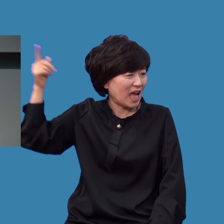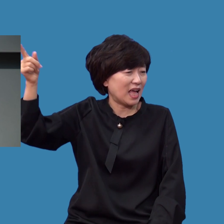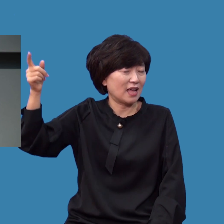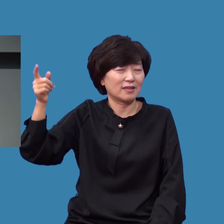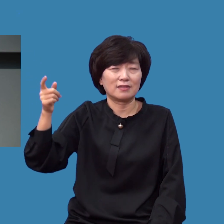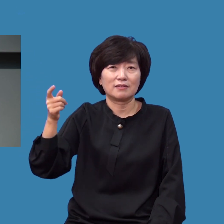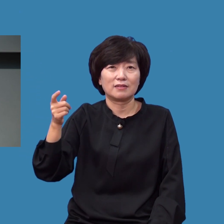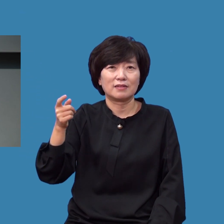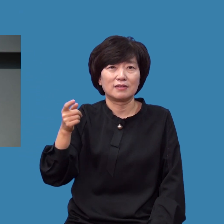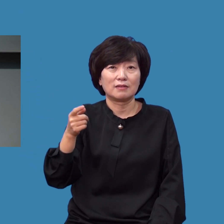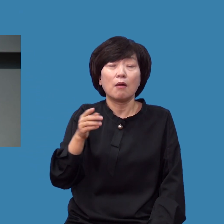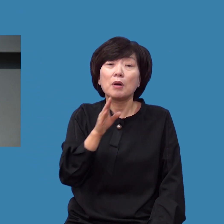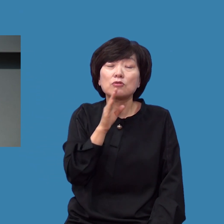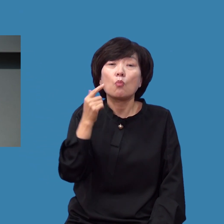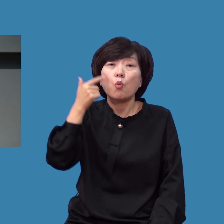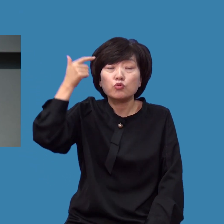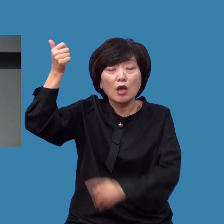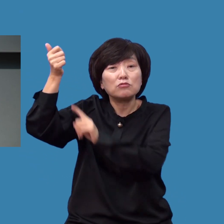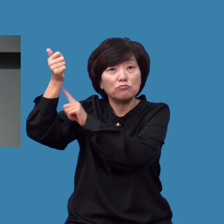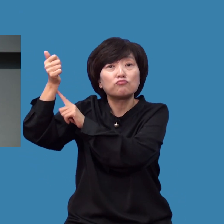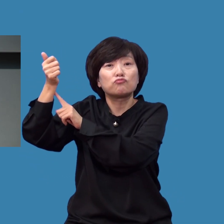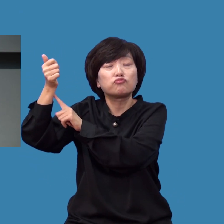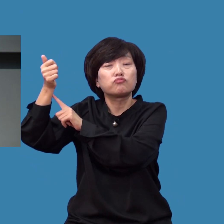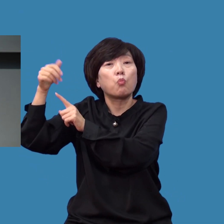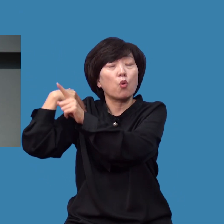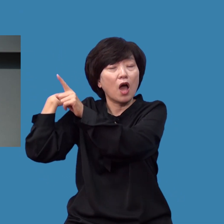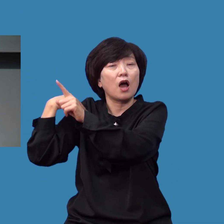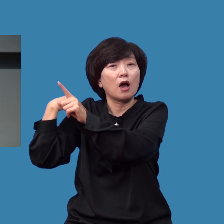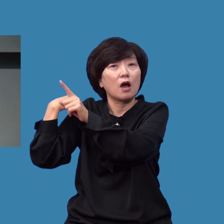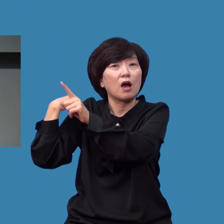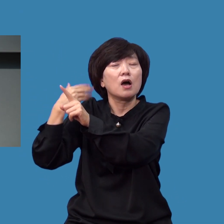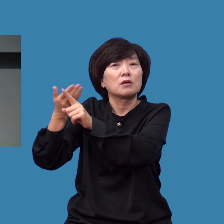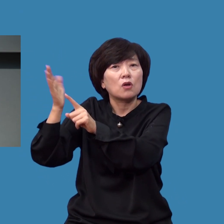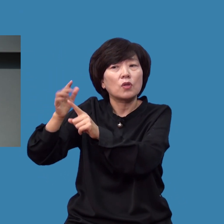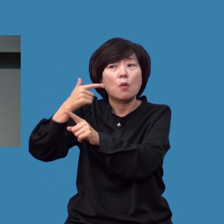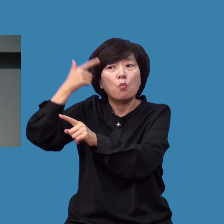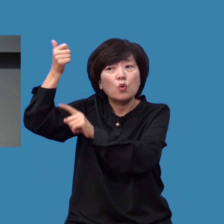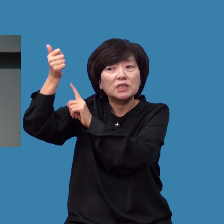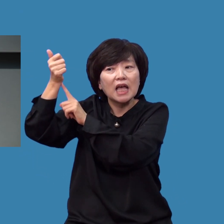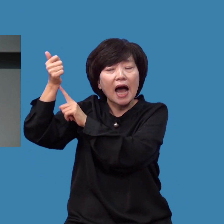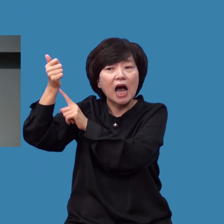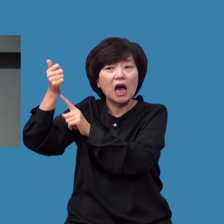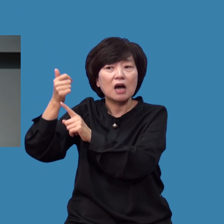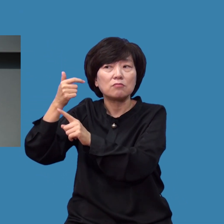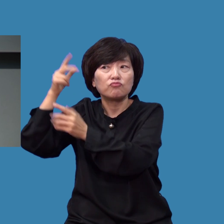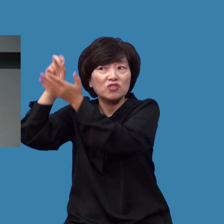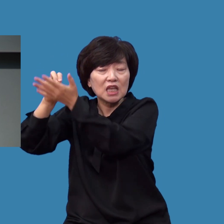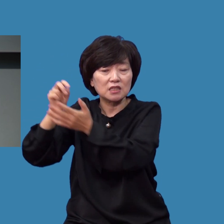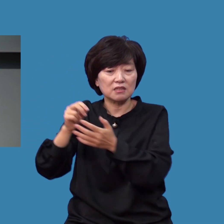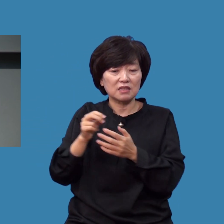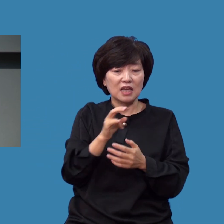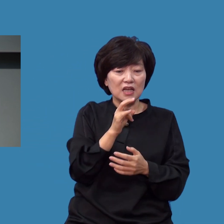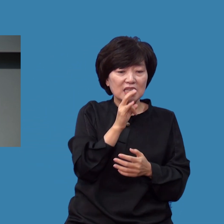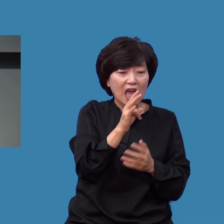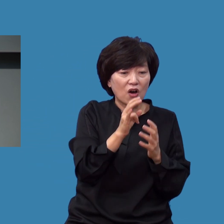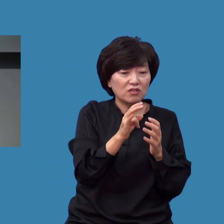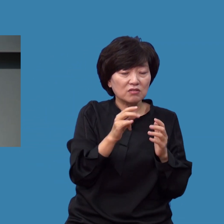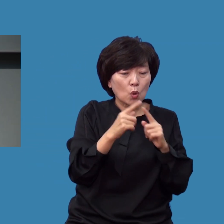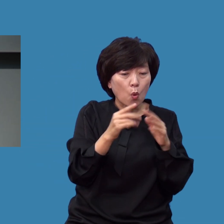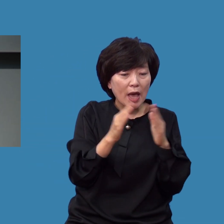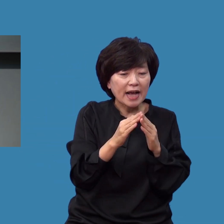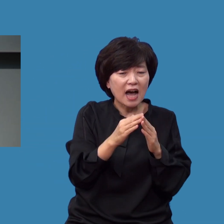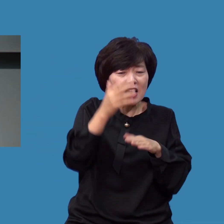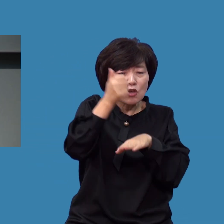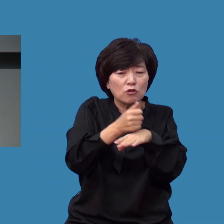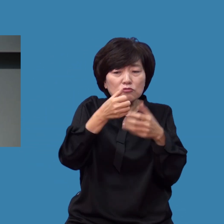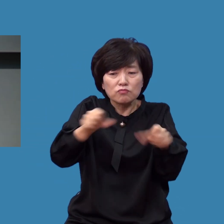맞아, 목사님이 문제가 있을 수도 있어. 그러나 목사의 문제든 예언하는 사람의 문제든 하여간 교회가 깨지고 망가지면 목사만 상처